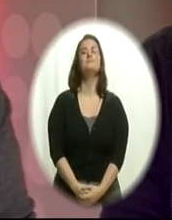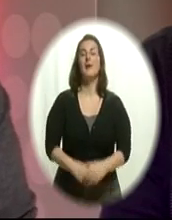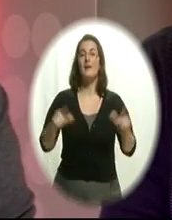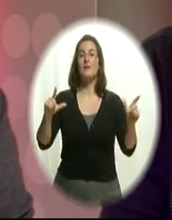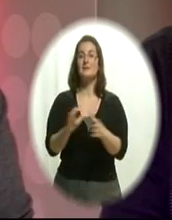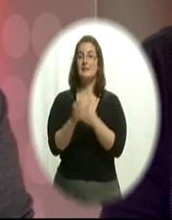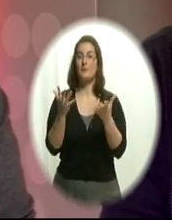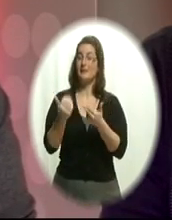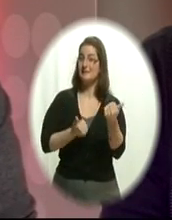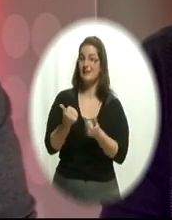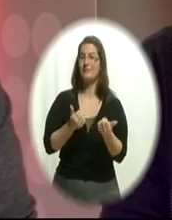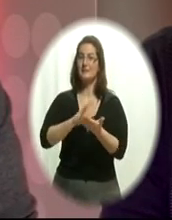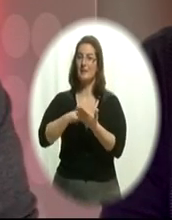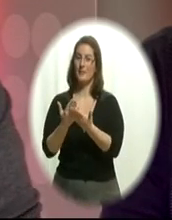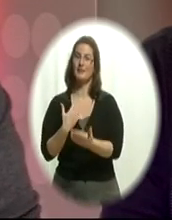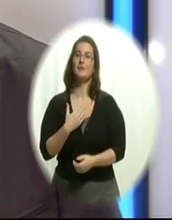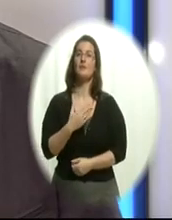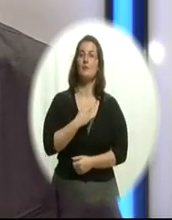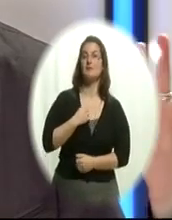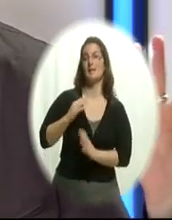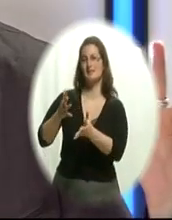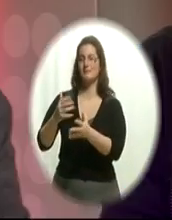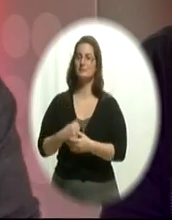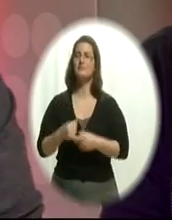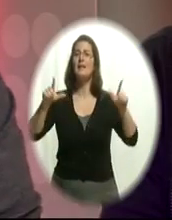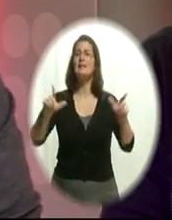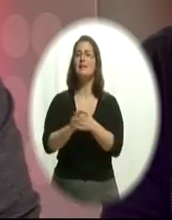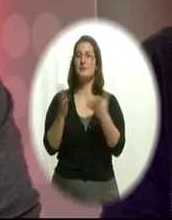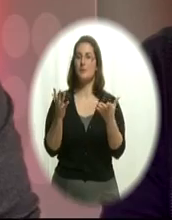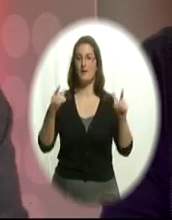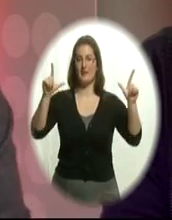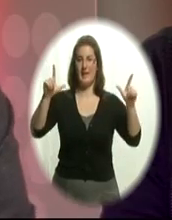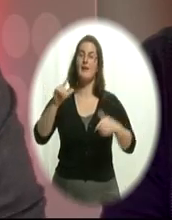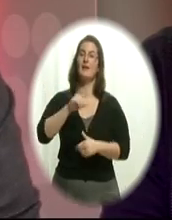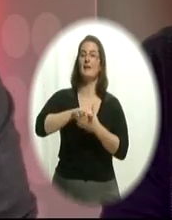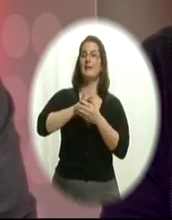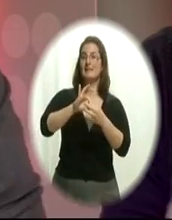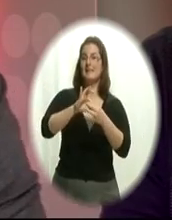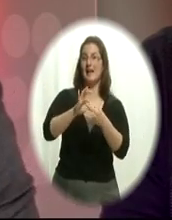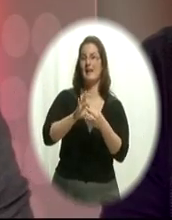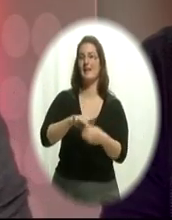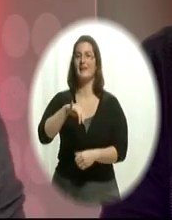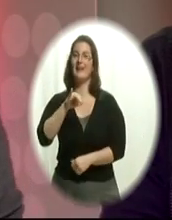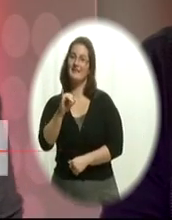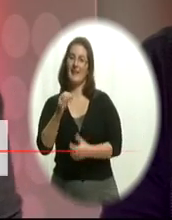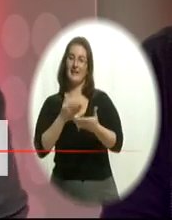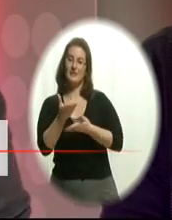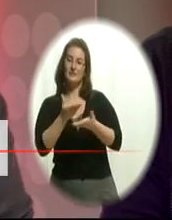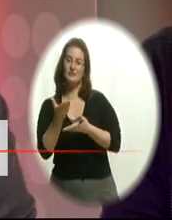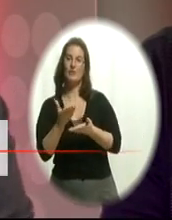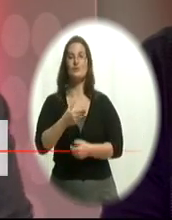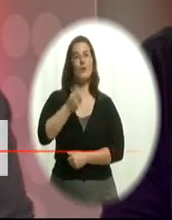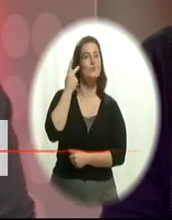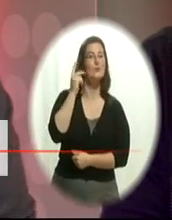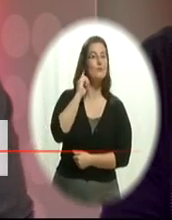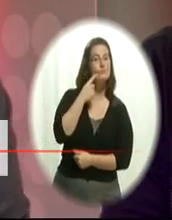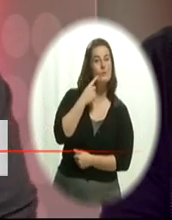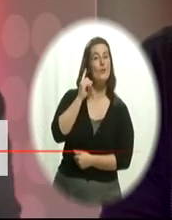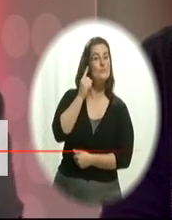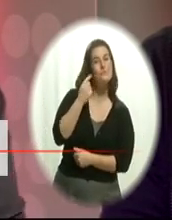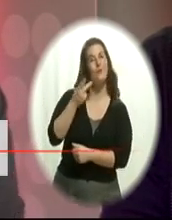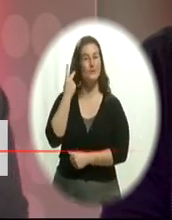française. Donc Liesse, ça veut dire tout de suite, est-ce qu'on peut expliquer ? Ça veut dire lien inter-échange entendant-sourd et sourd-entendant. Donc la mission de départ de